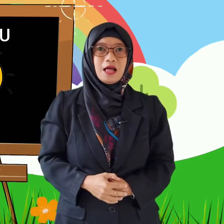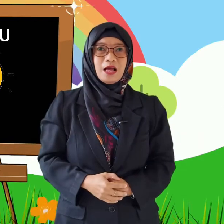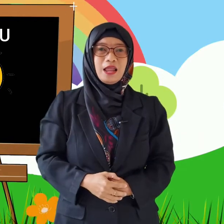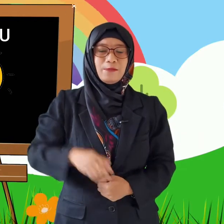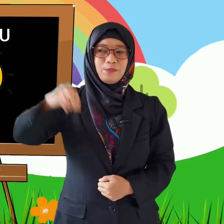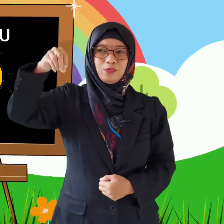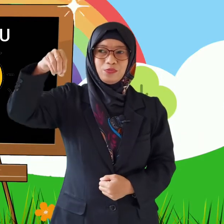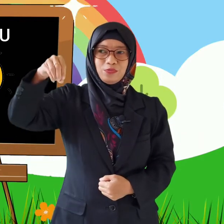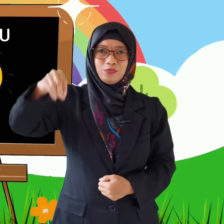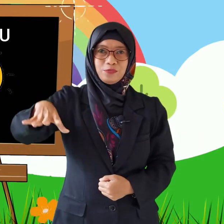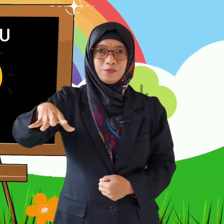Lampu.